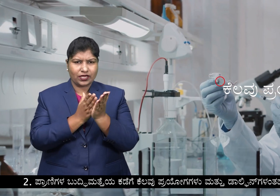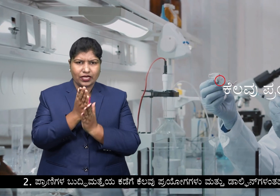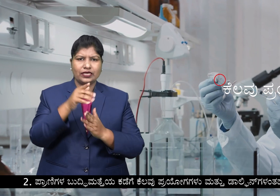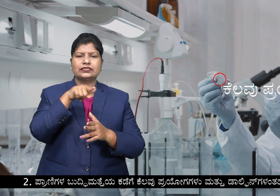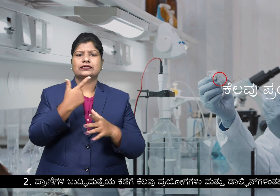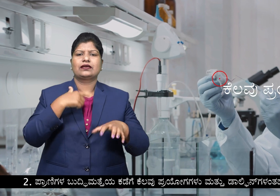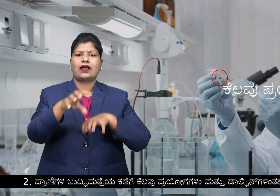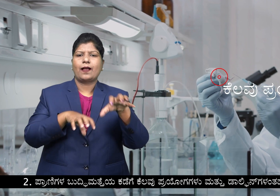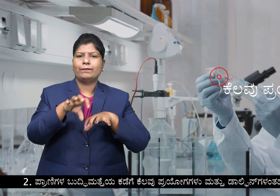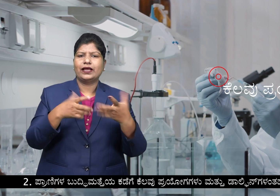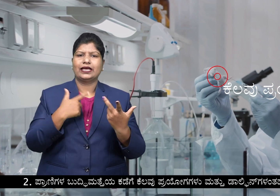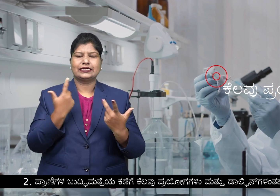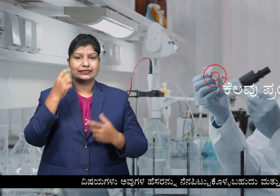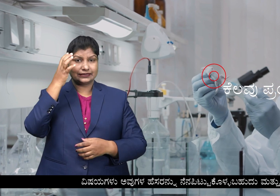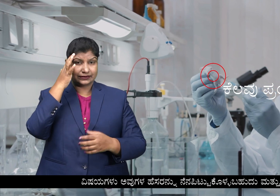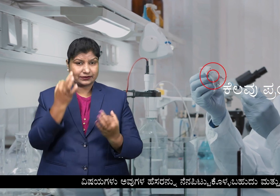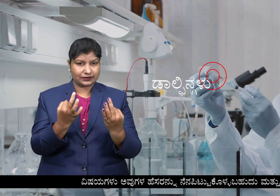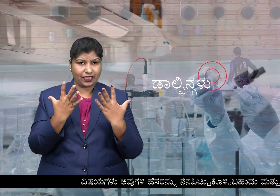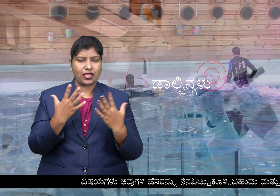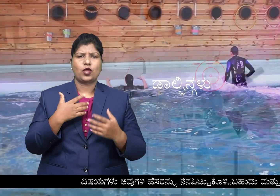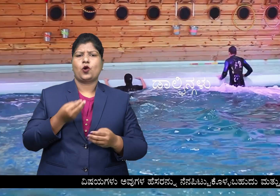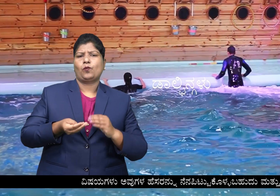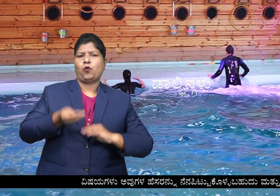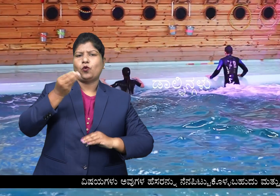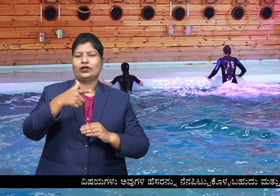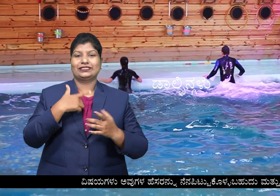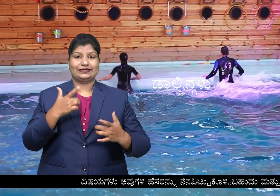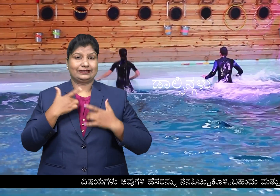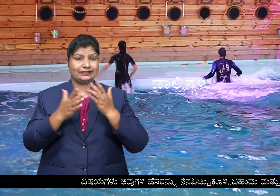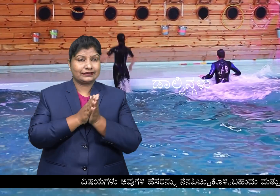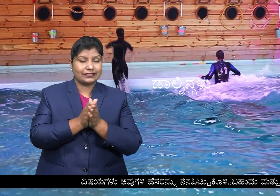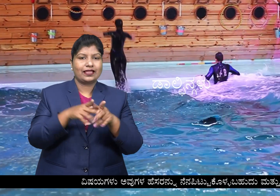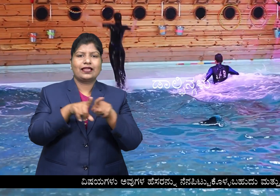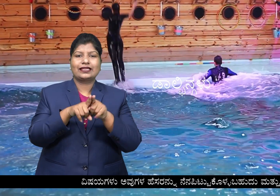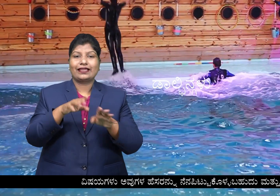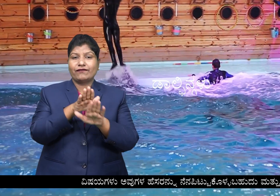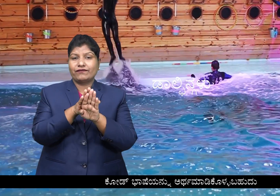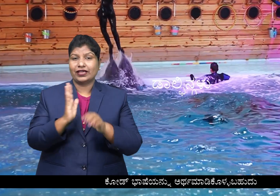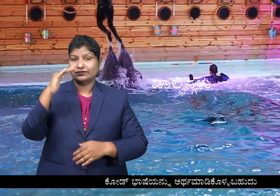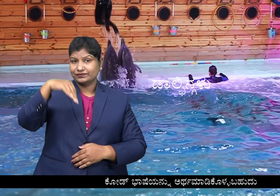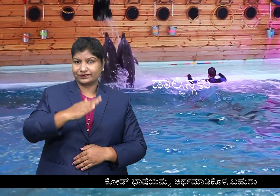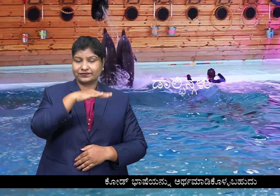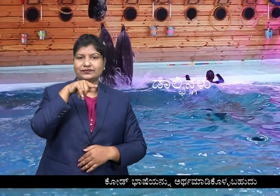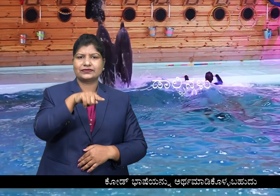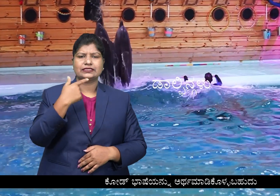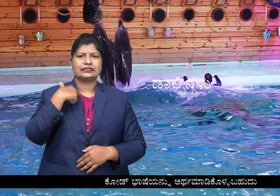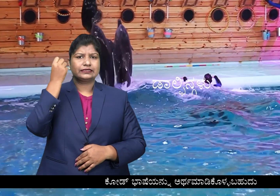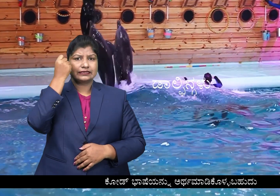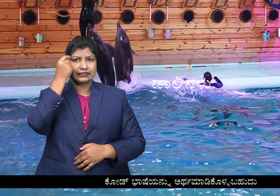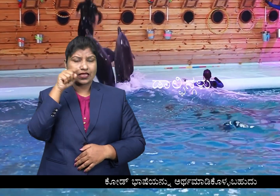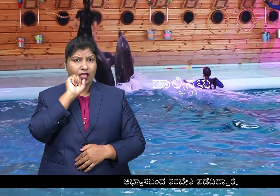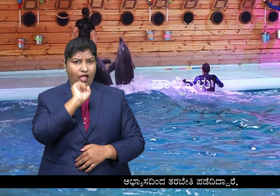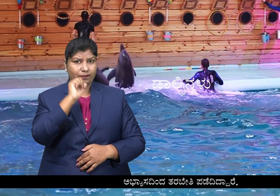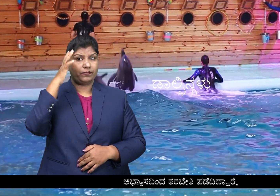ಮತ್ತು ಡಾಲ್ಫಿನ್ಗಳಂತಹ ಹೆಚ್ಚು ಆಸಕ್ತಿಕರ ವಿಷಯಗಳು, ಅವುಗಳ ಹೆಸರನ್ನ ನೆನಪಿಟ್ಟುಕೊಳ್ಳಬಹುದು ಮತ್ತು ಕೋಡ್ ಭಾಷೆಯನ್ನ ಅರ್ಥ